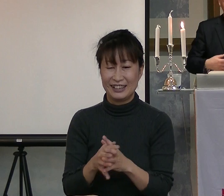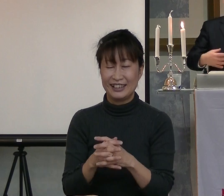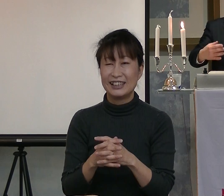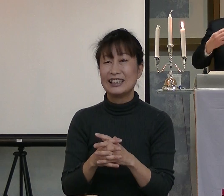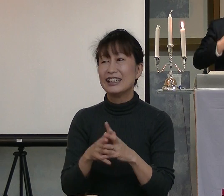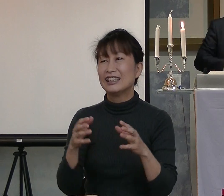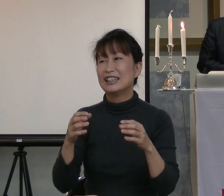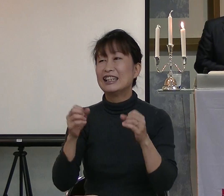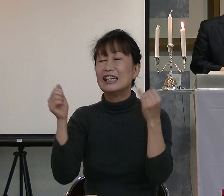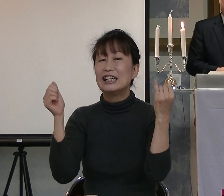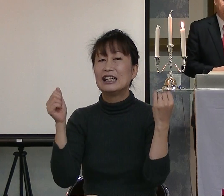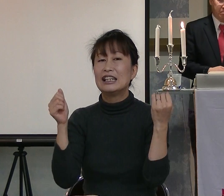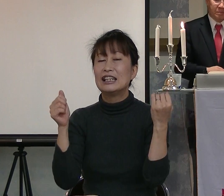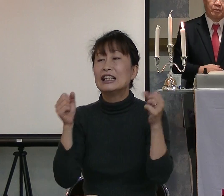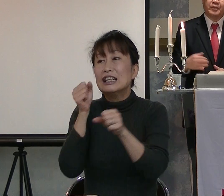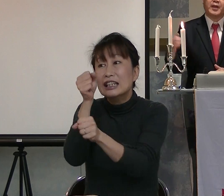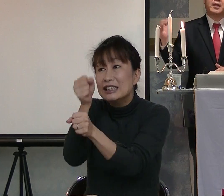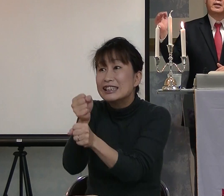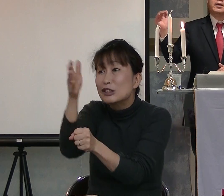信仰生活は